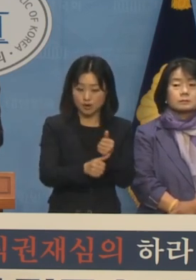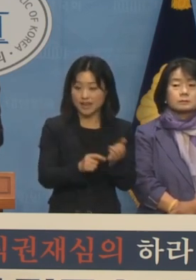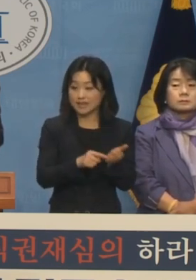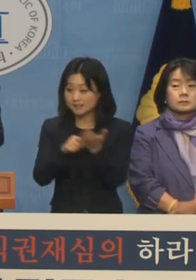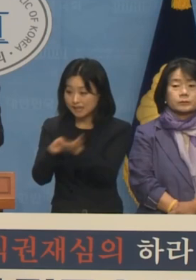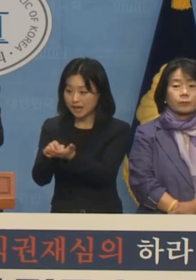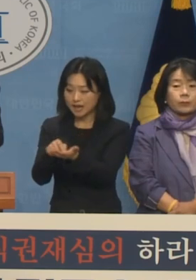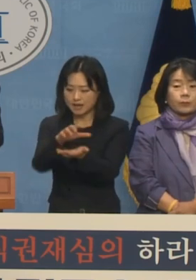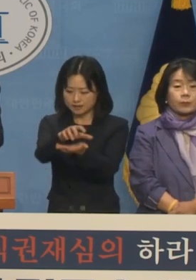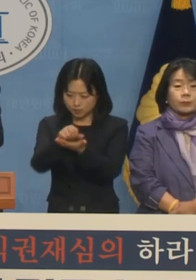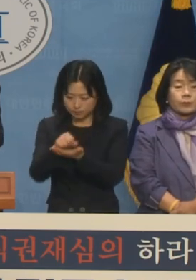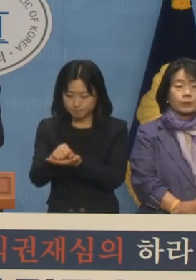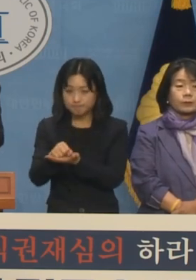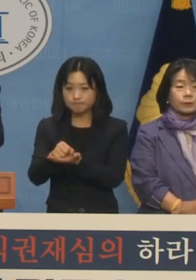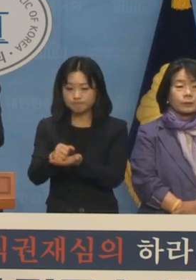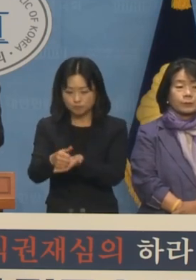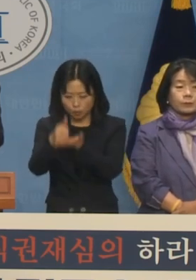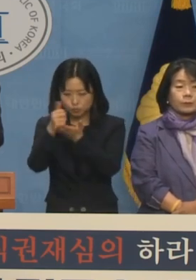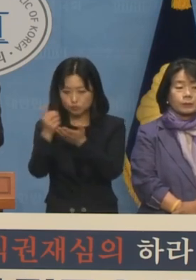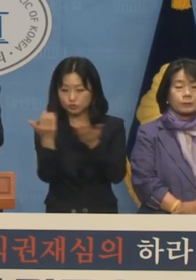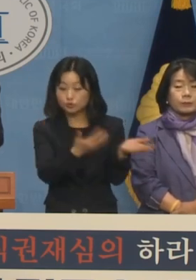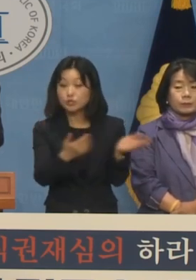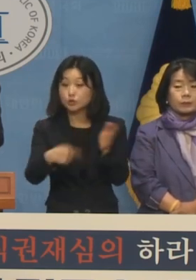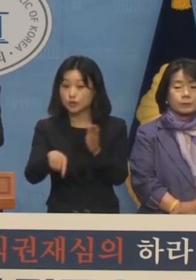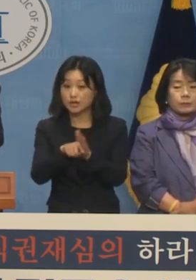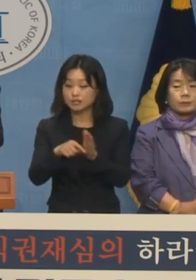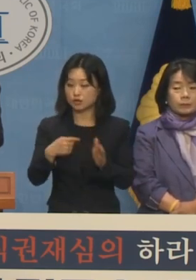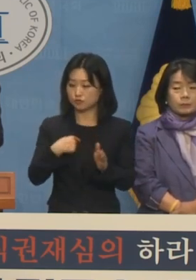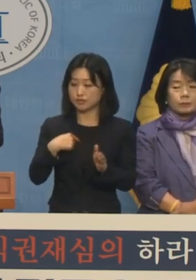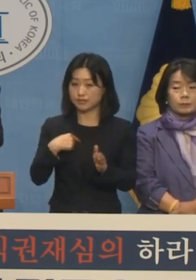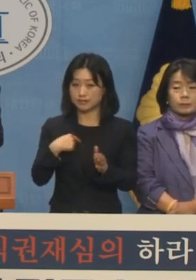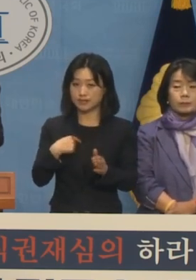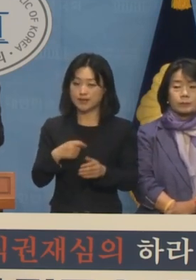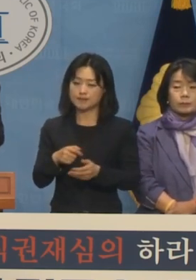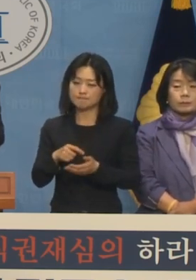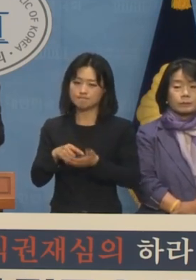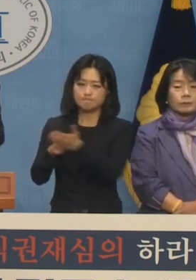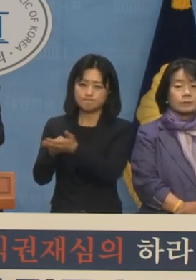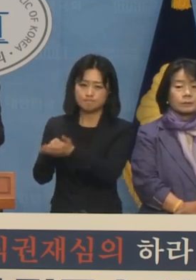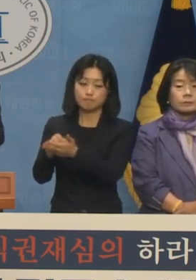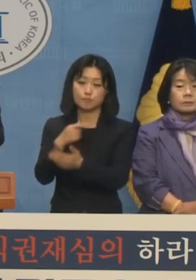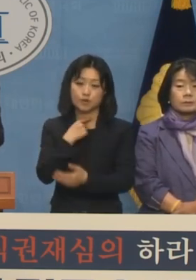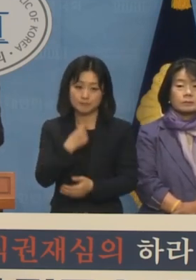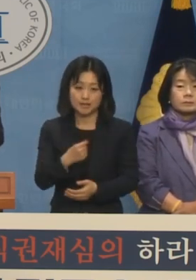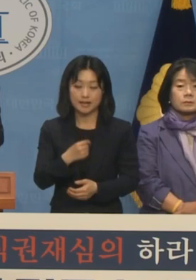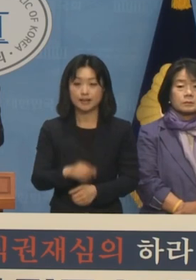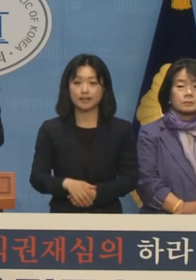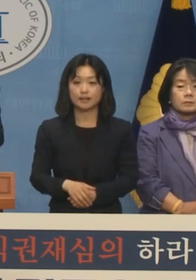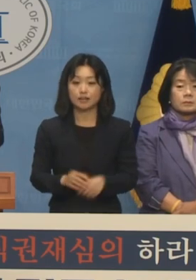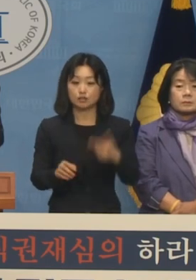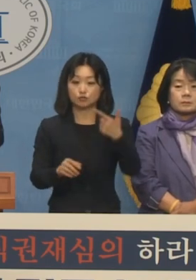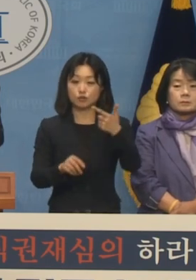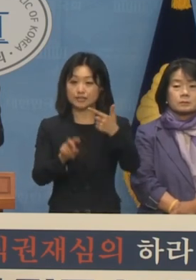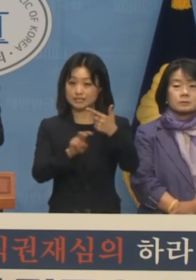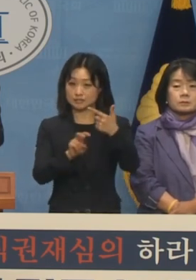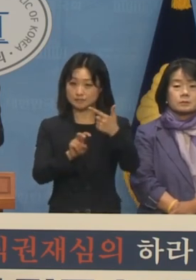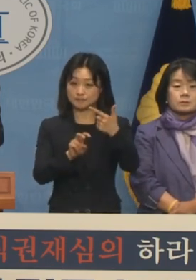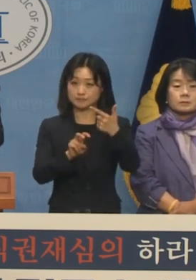결과를 존중하도록 저희는 끝까지 요청할 계획입니다. 참고로 6월